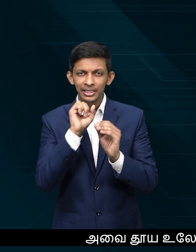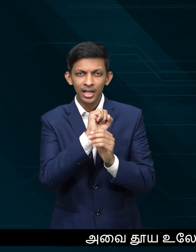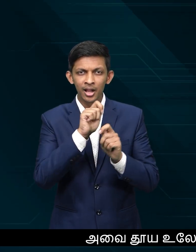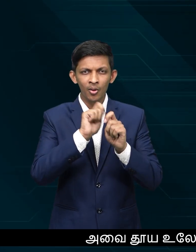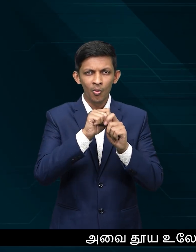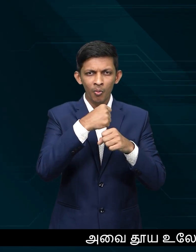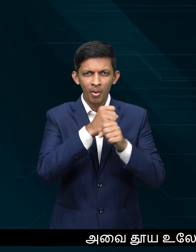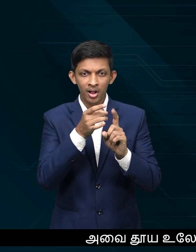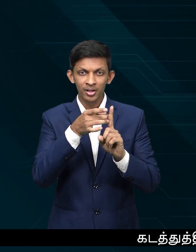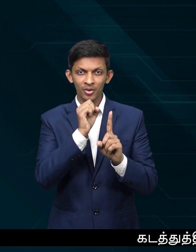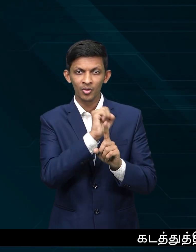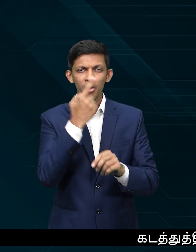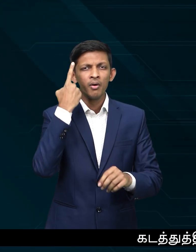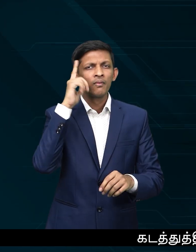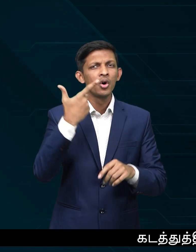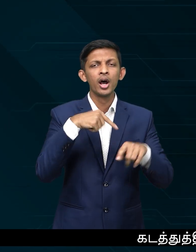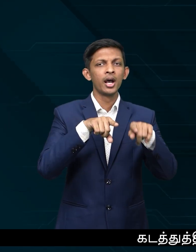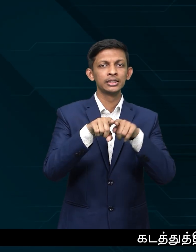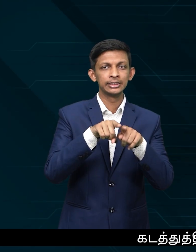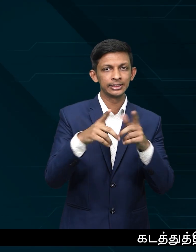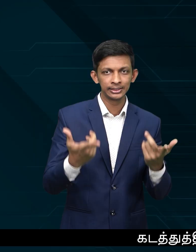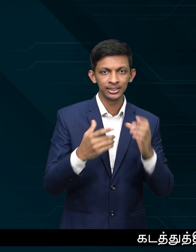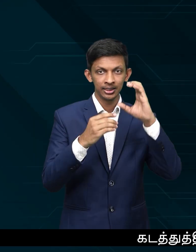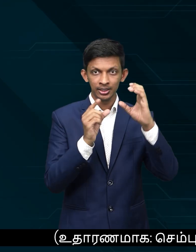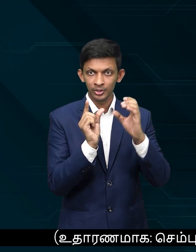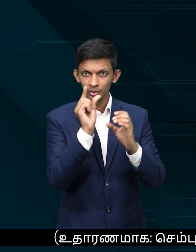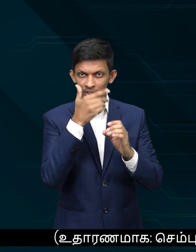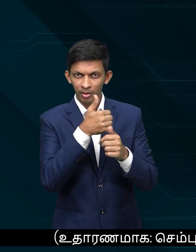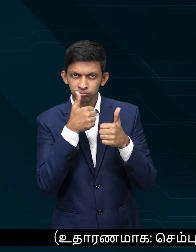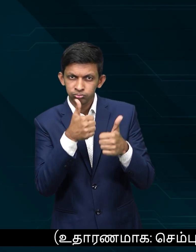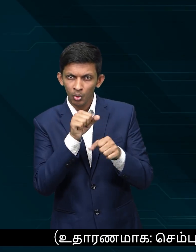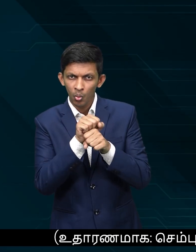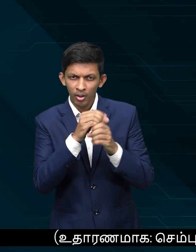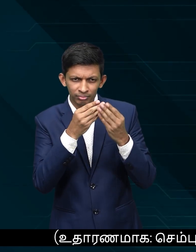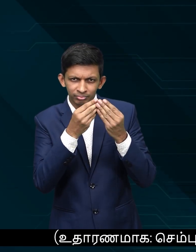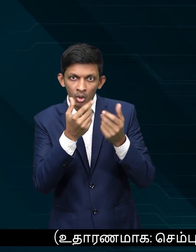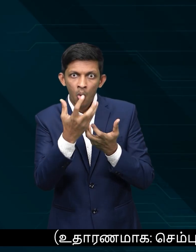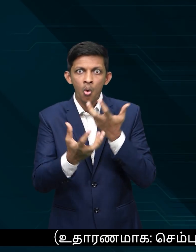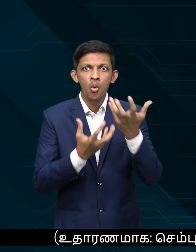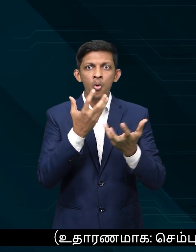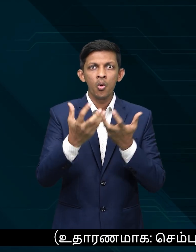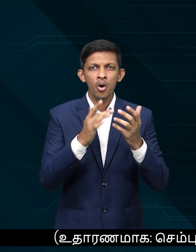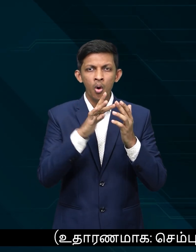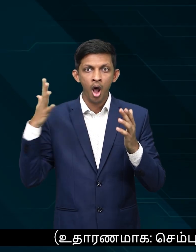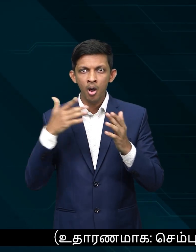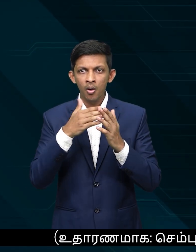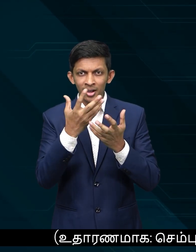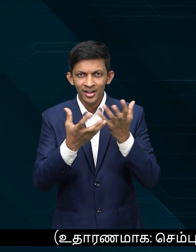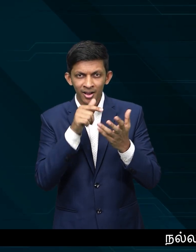விட குறைவான கடத்தும் திறன் கொண்டவை. அதாவது உதாரணமாக செம்பு வெப்பம் மற்றும் மின்சாரத்தின்